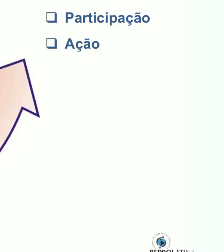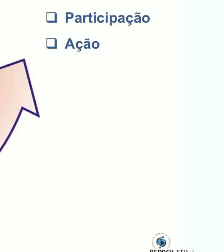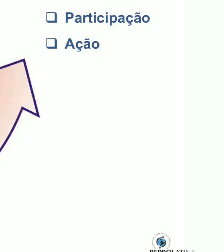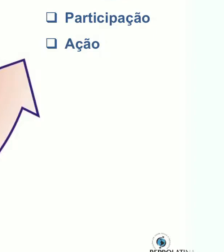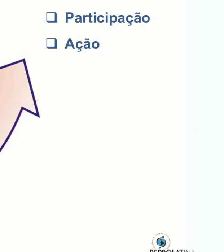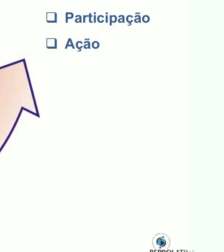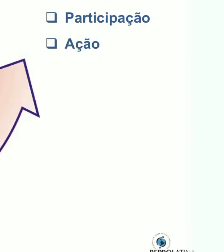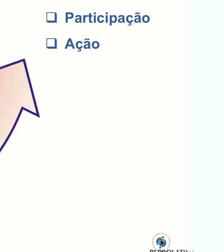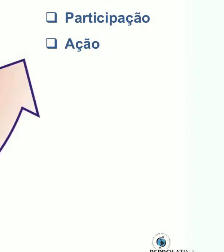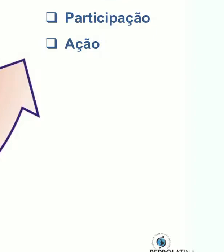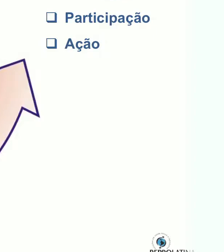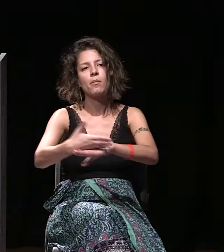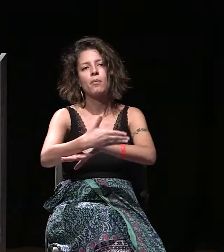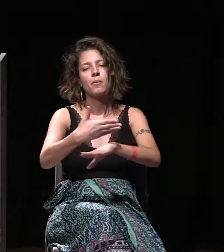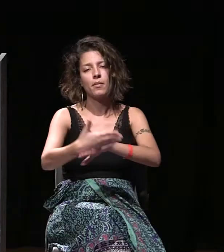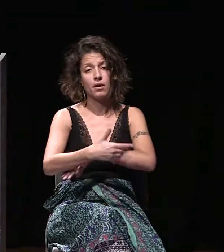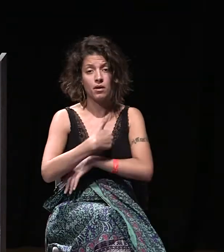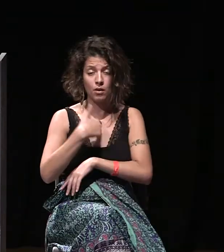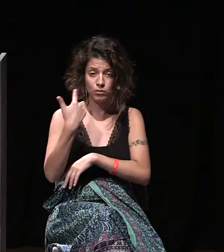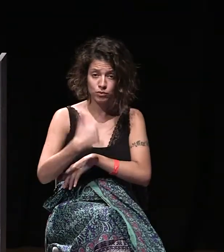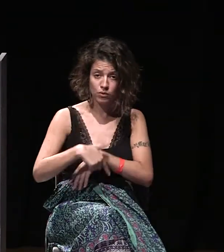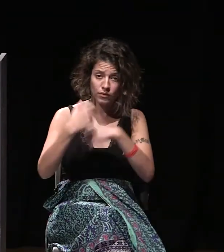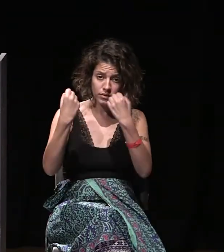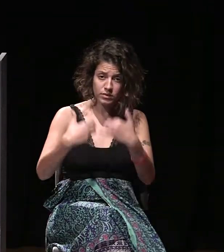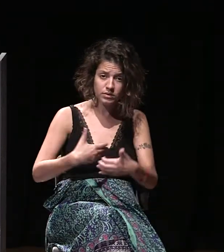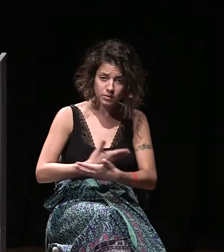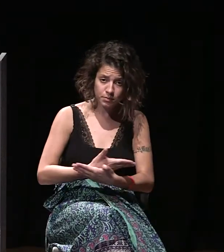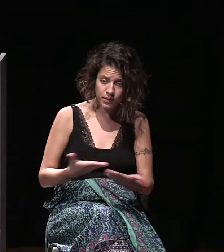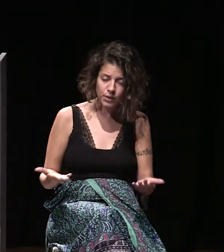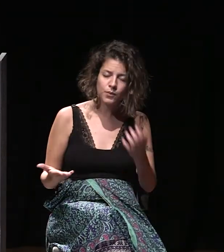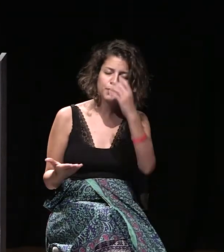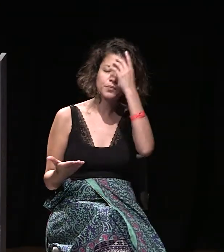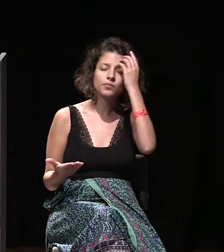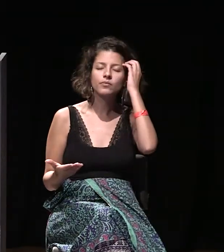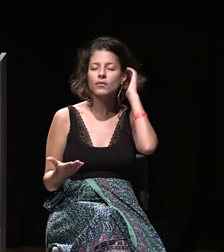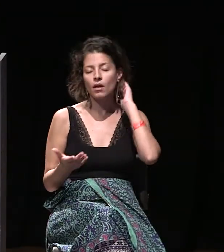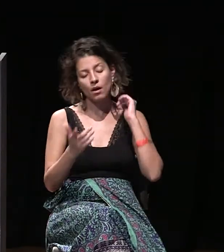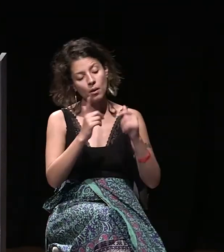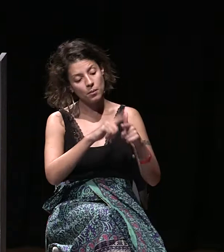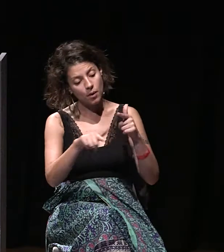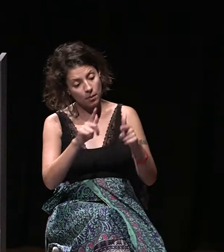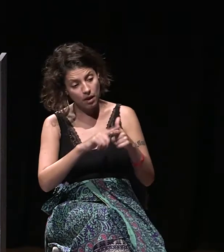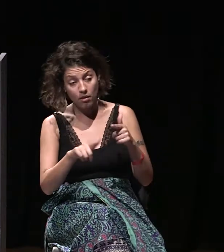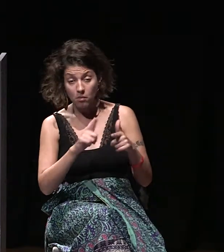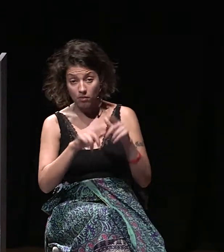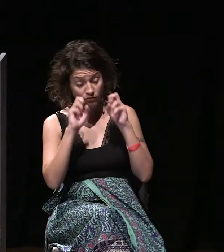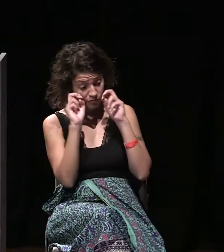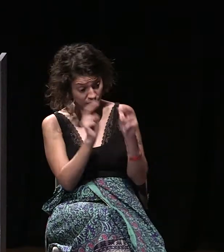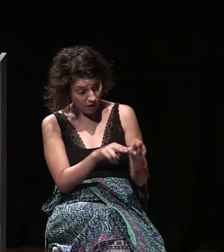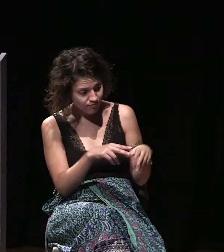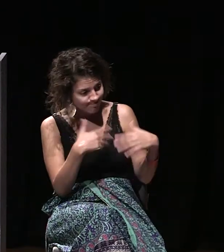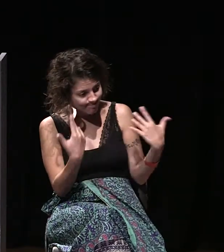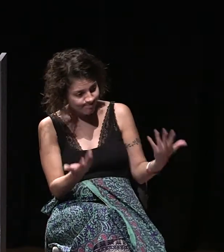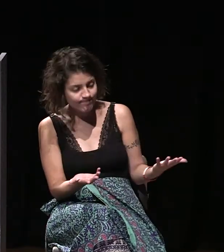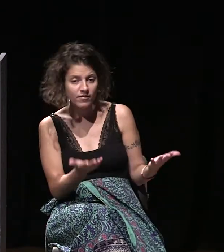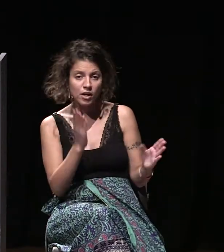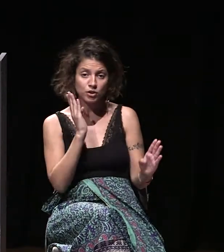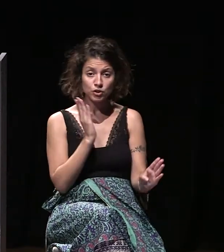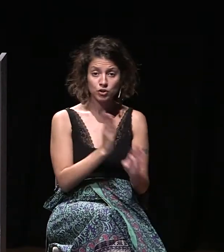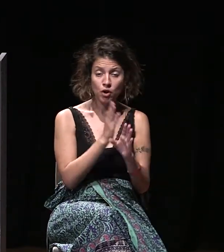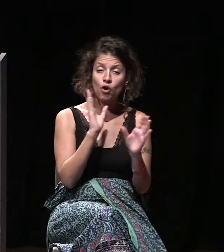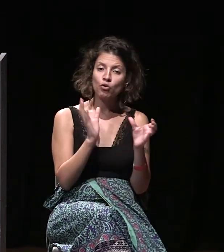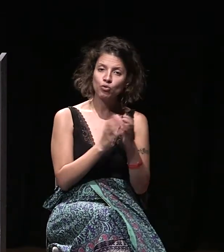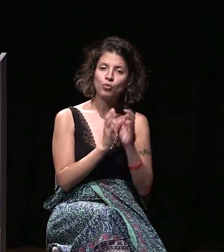com participação. Então, me explico. A gente faz um diagnóstico e adolescentes e educadores, por exemplo, fazem